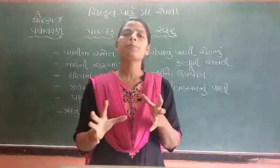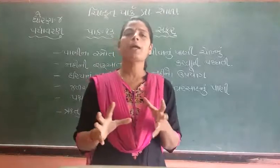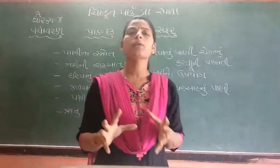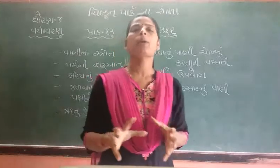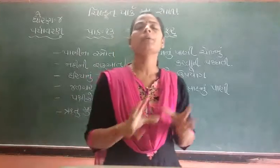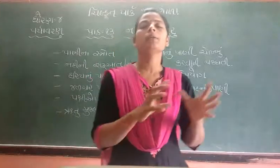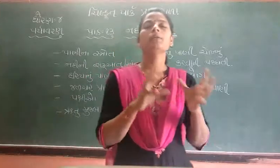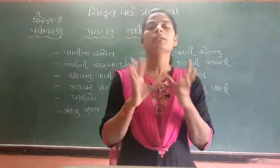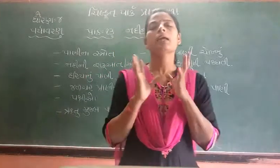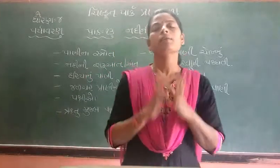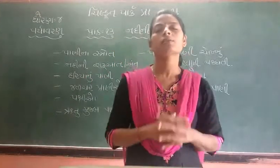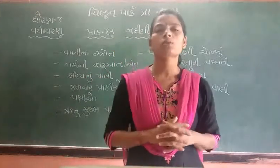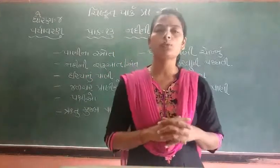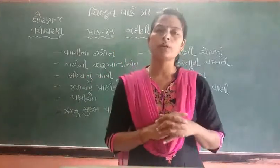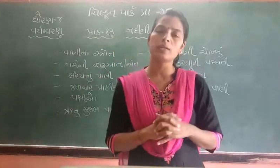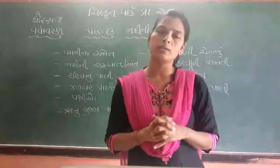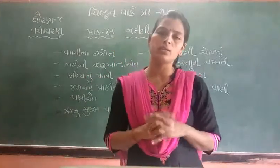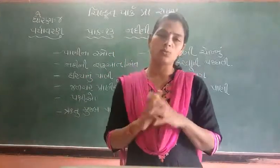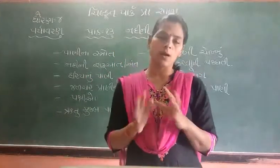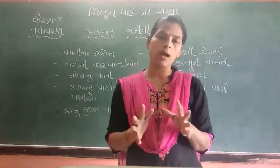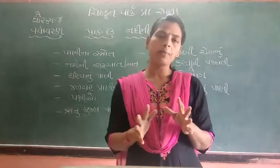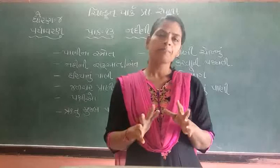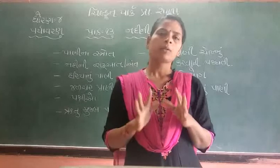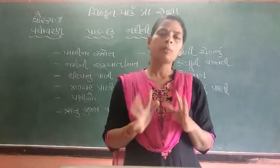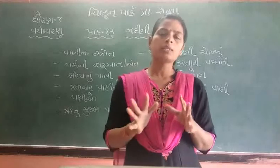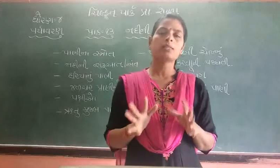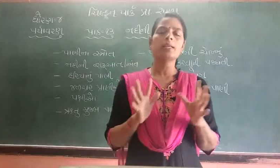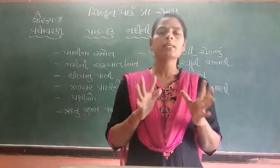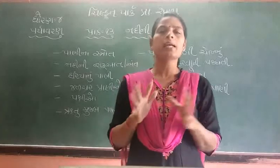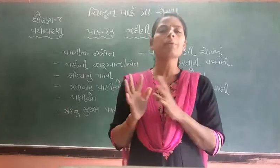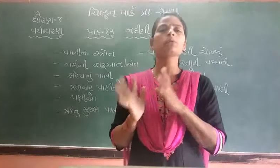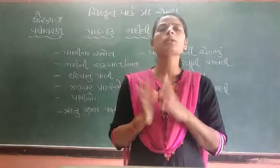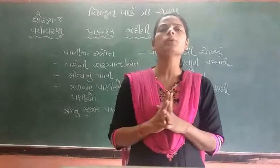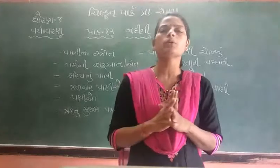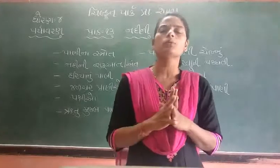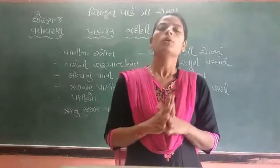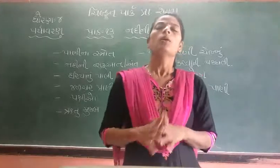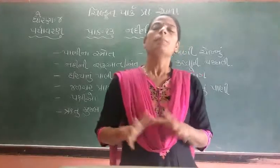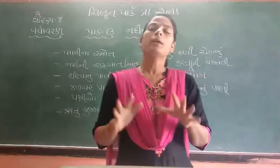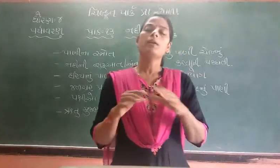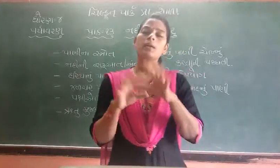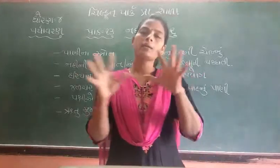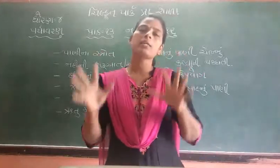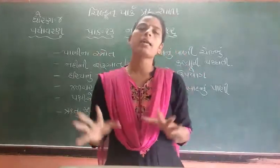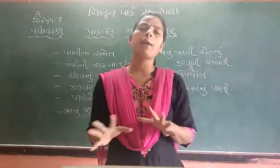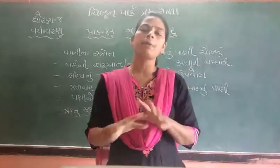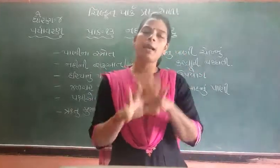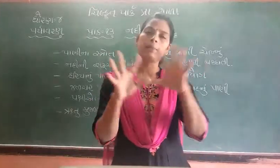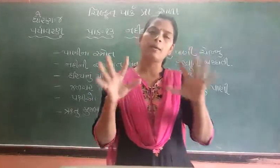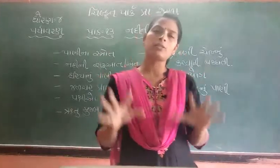પ્રાણીઓ આપણને નદી તળાવ અને સરોવરની અંદર જોવા મળે છે. દરેક જગ્યાએ બધું નથી હોતું, પણ અલગ અલગ જગ્યાએ આપણને આ બધા